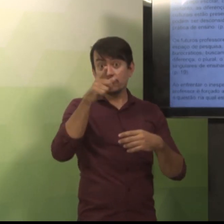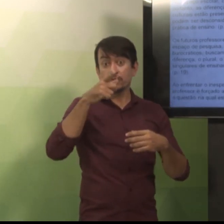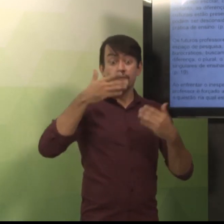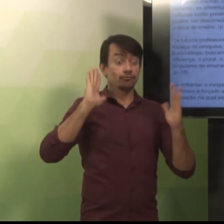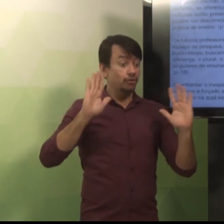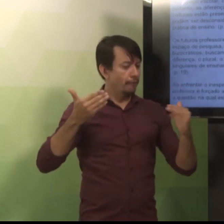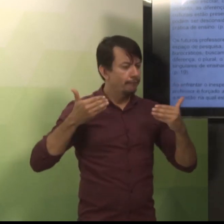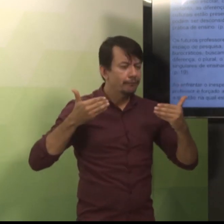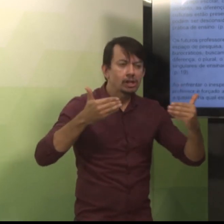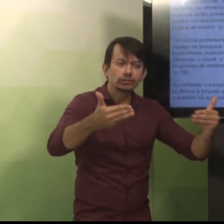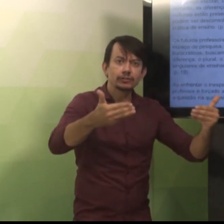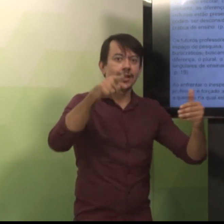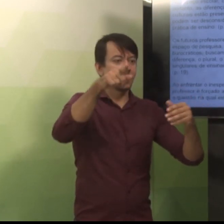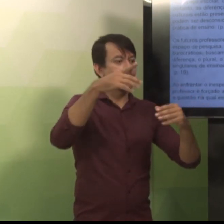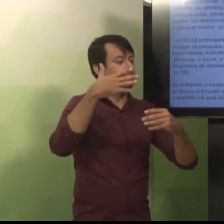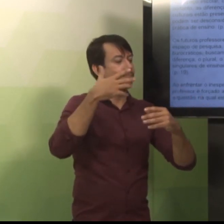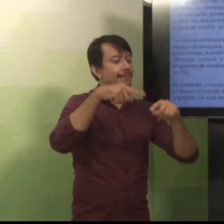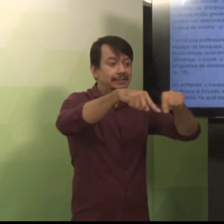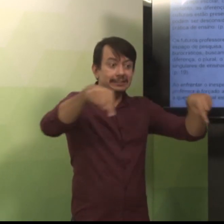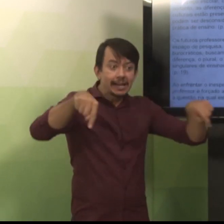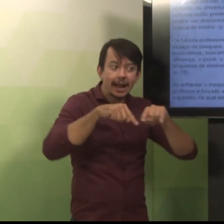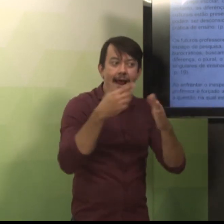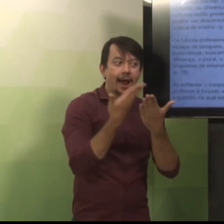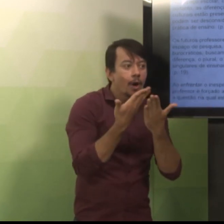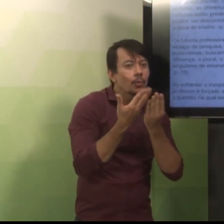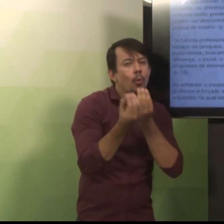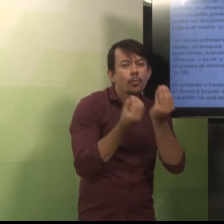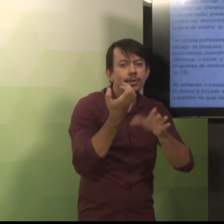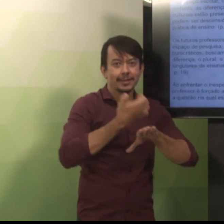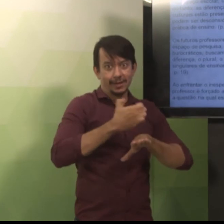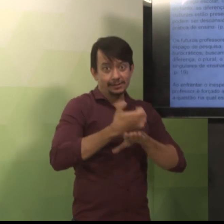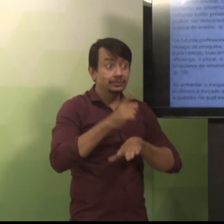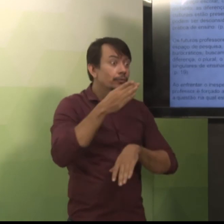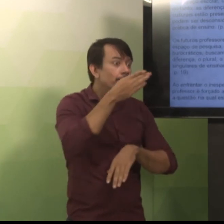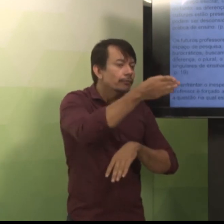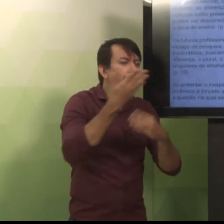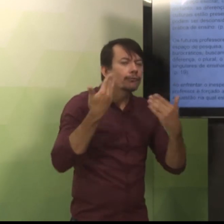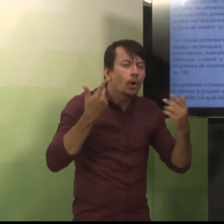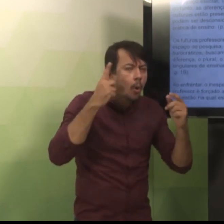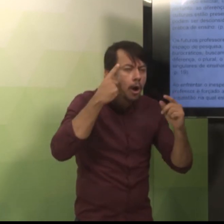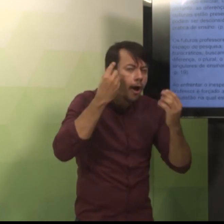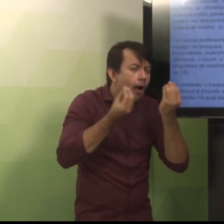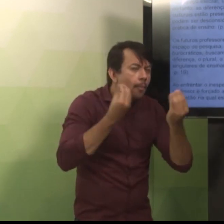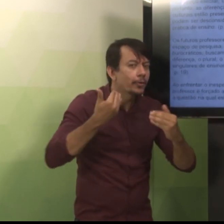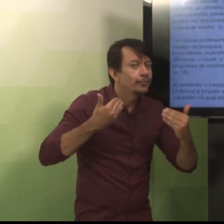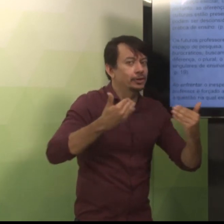então você estará em sala de aula no processo de estágio.